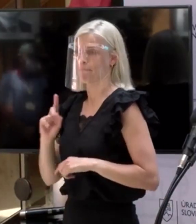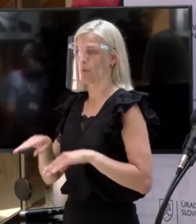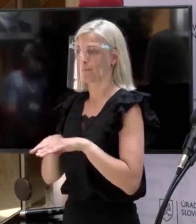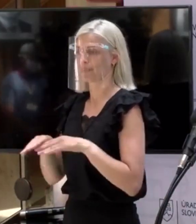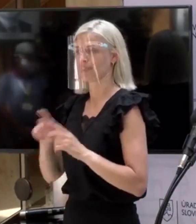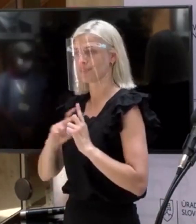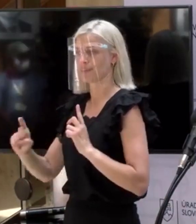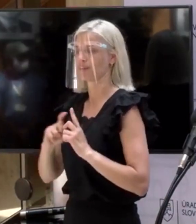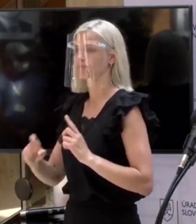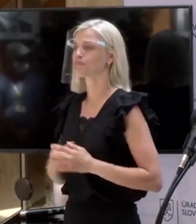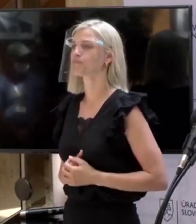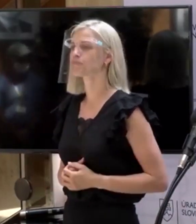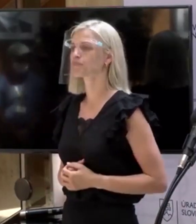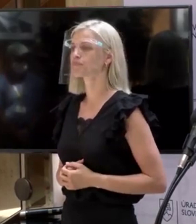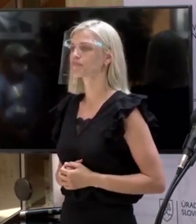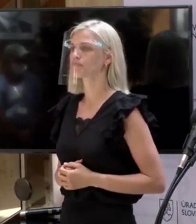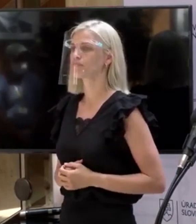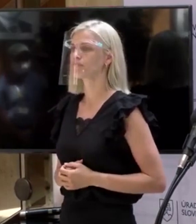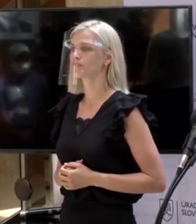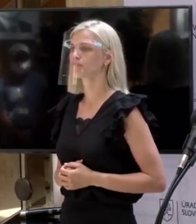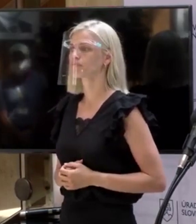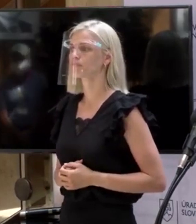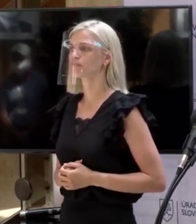minister. Nech sa páči.